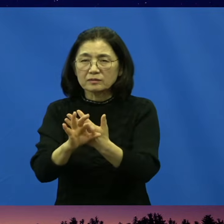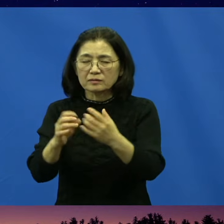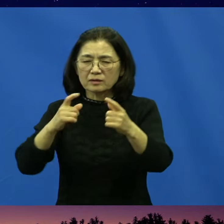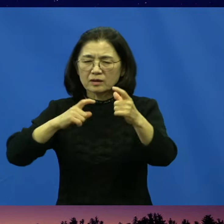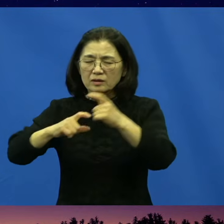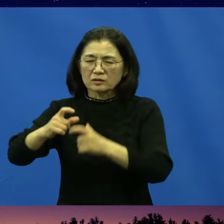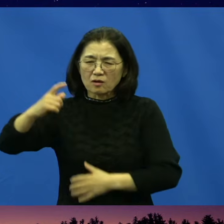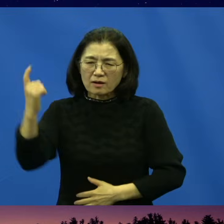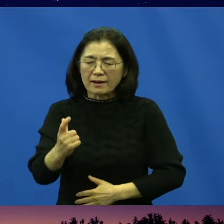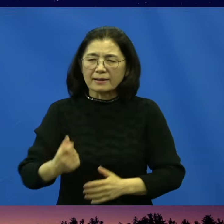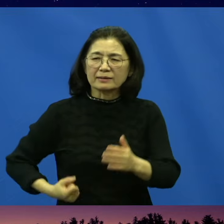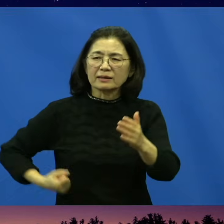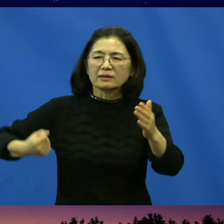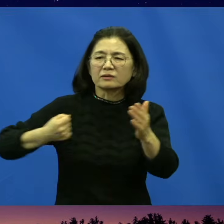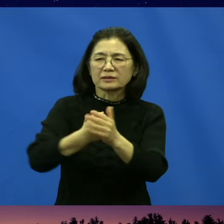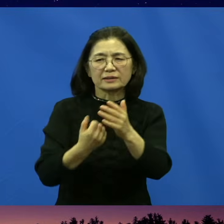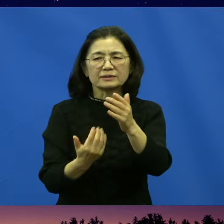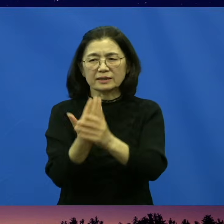솟아나는 것입니다.